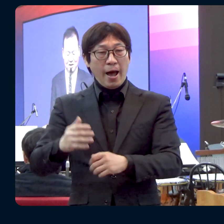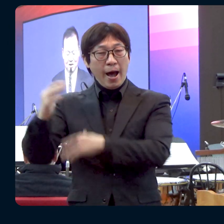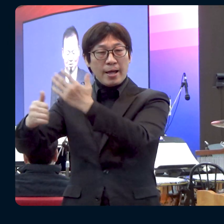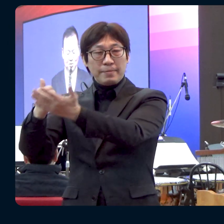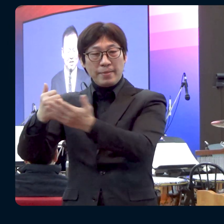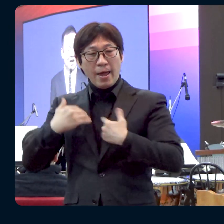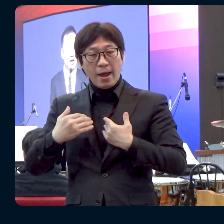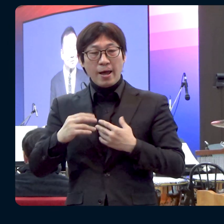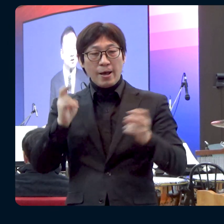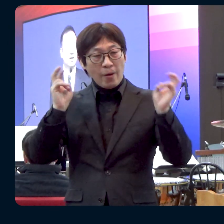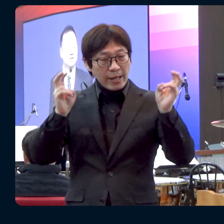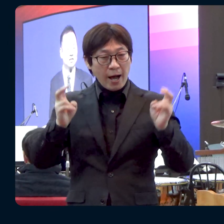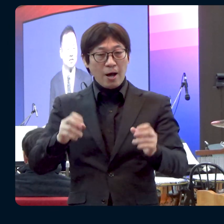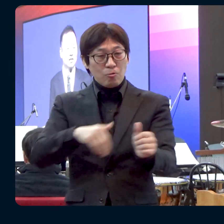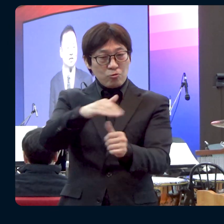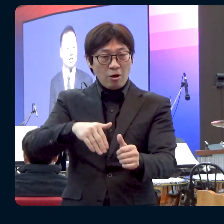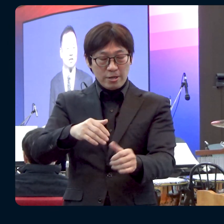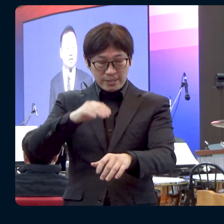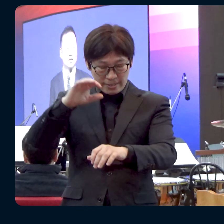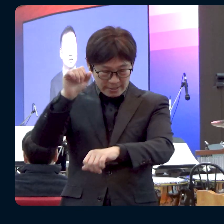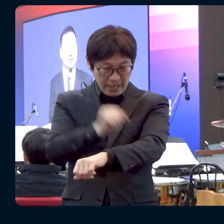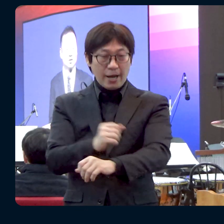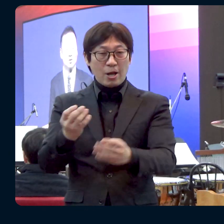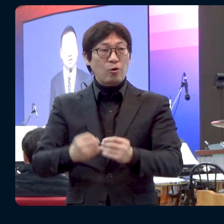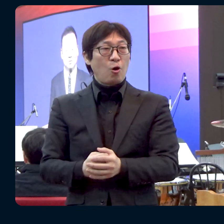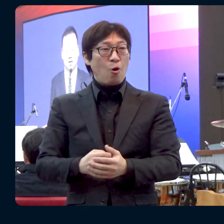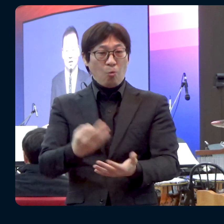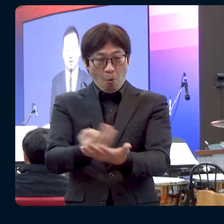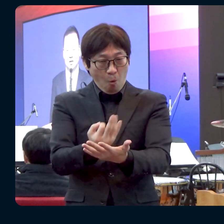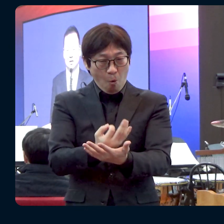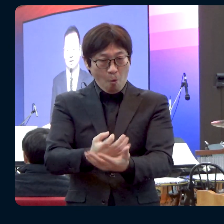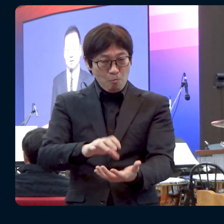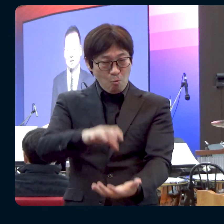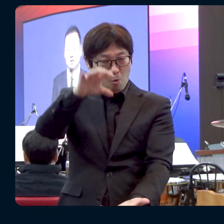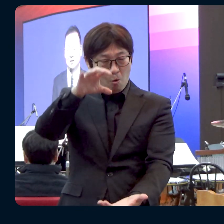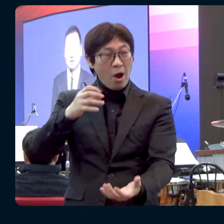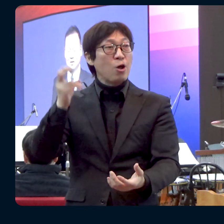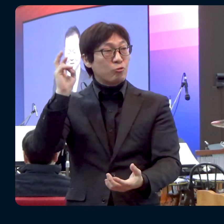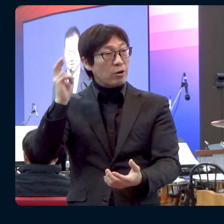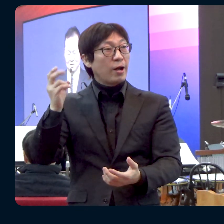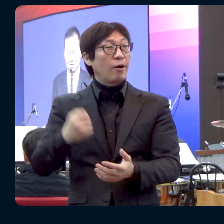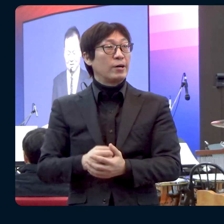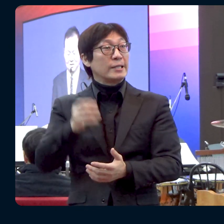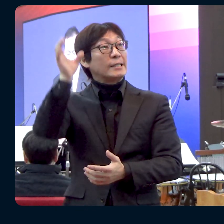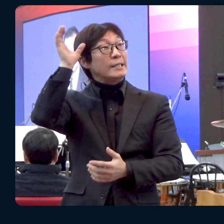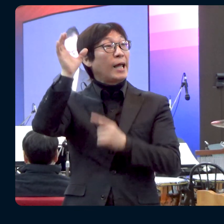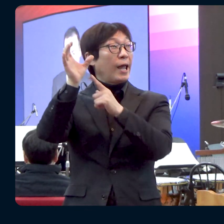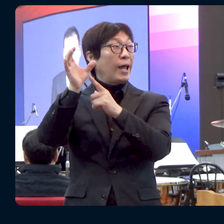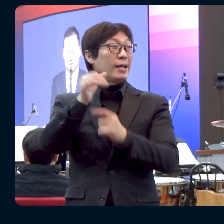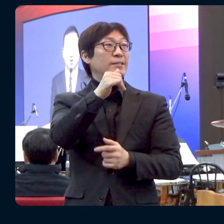확장시켜 주시겠지. 돈도 잘 벌게 하시겠지. 그런 거 아닙니까?